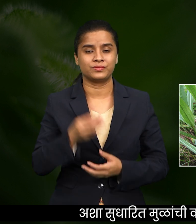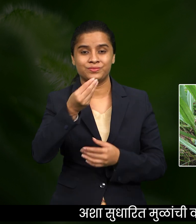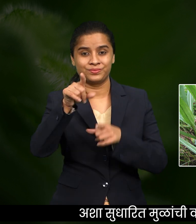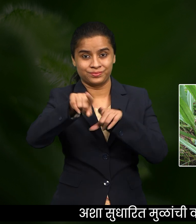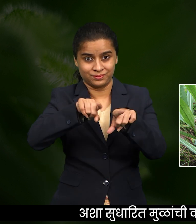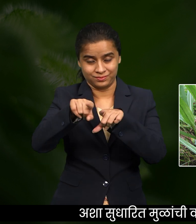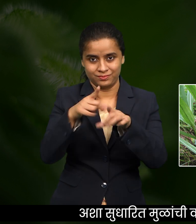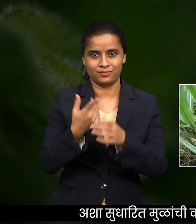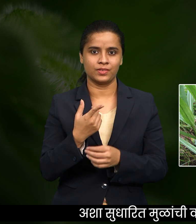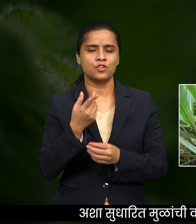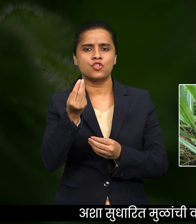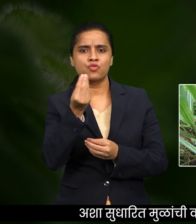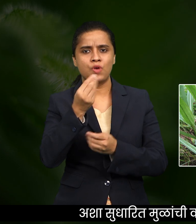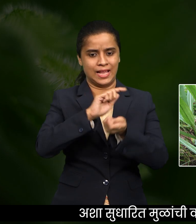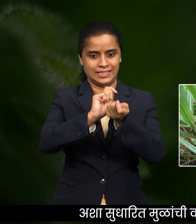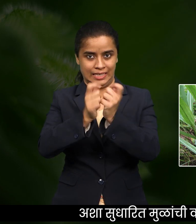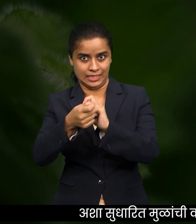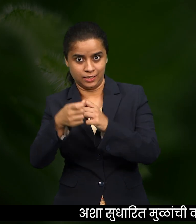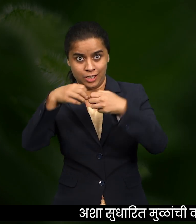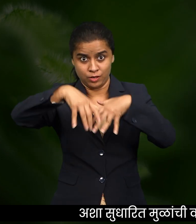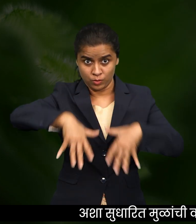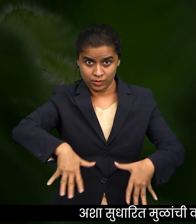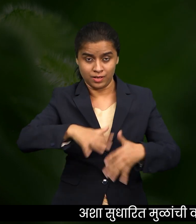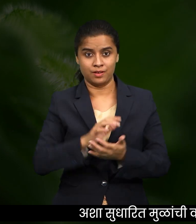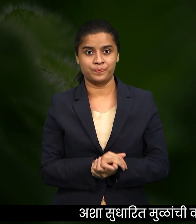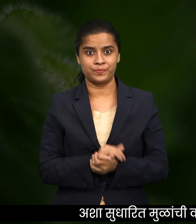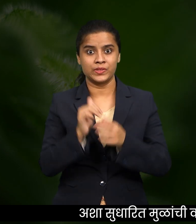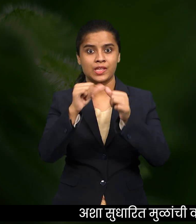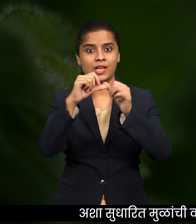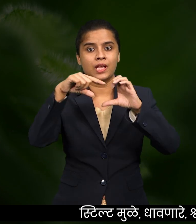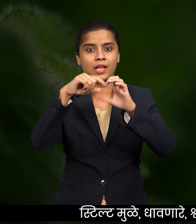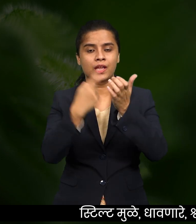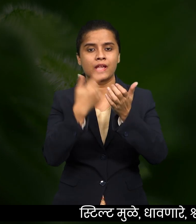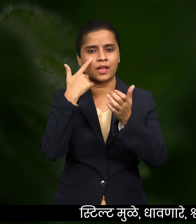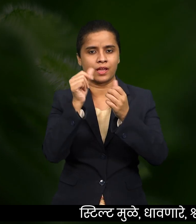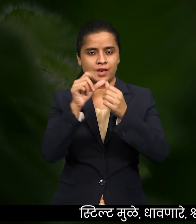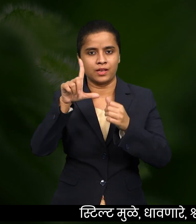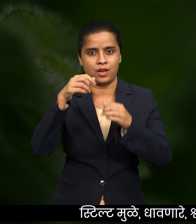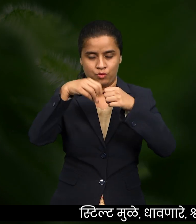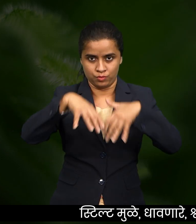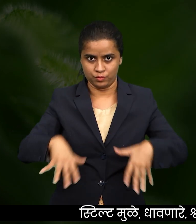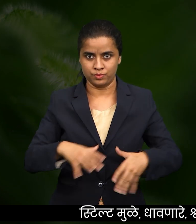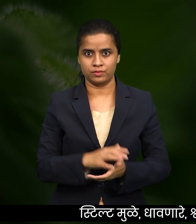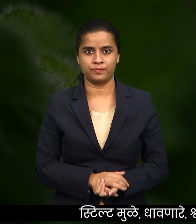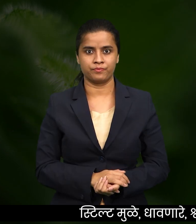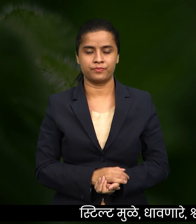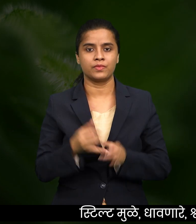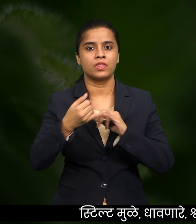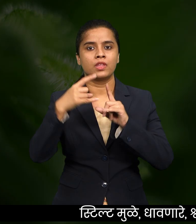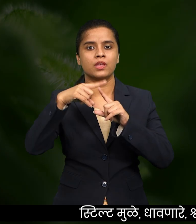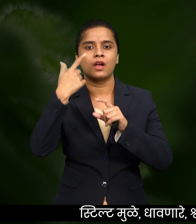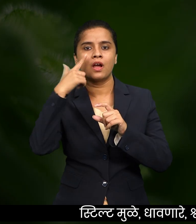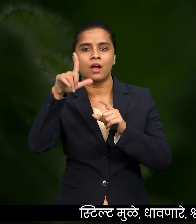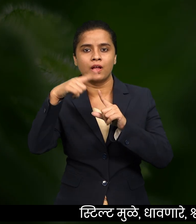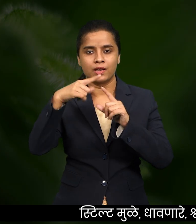अशा सुधारित मुळांची काही उदाहरणे म्हणजे हवाई मुळे, स्टिल्ट मुळे, धावणारे,